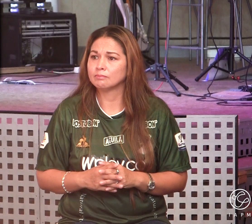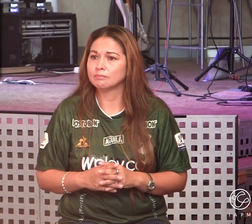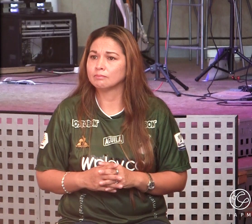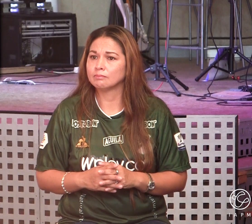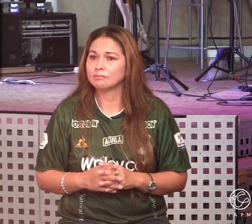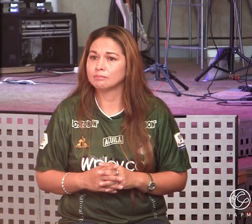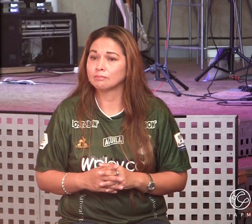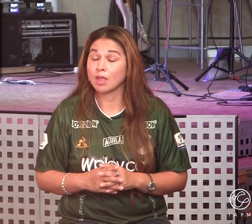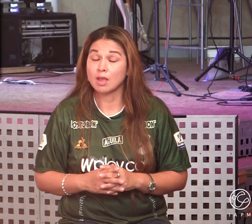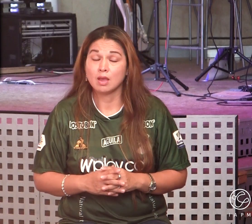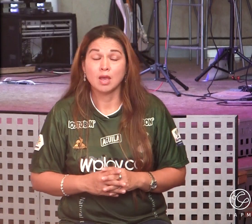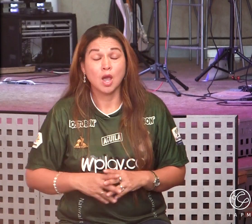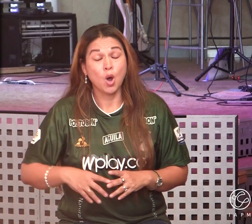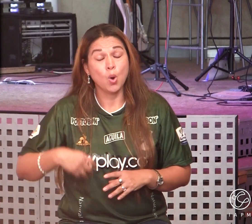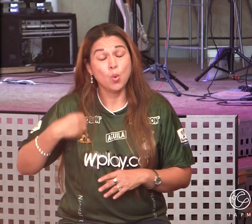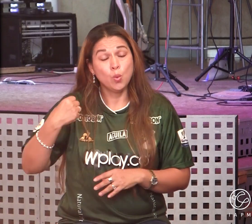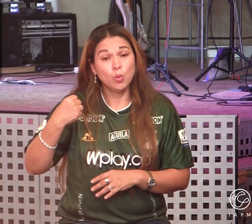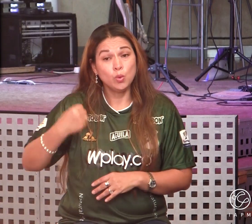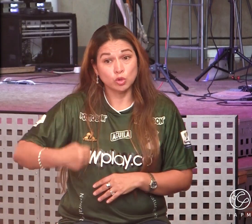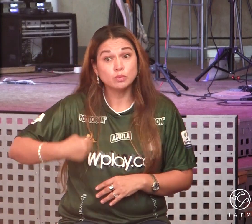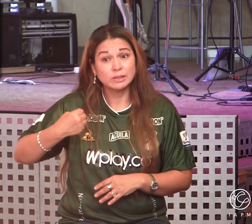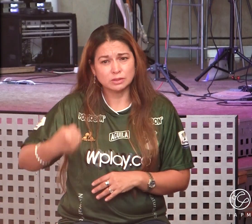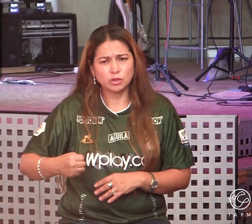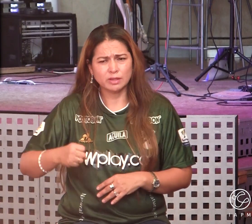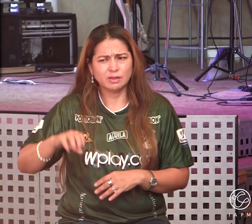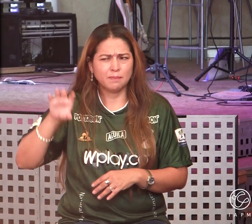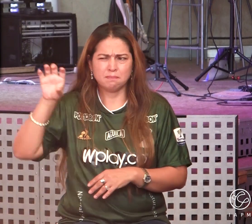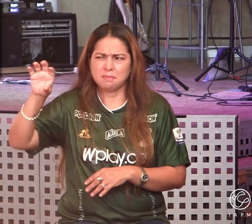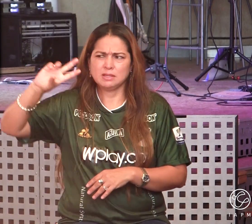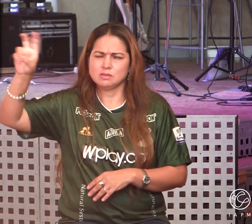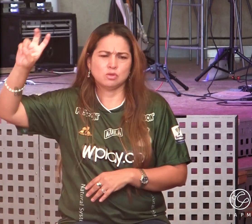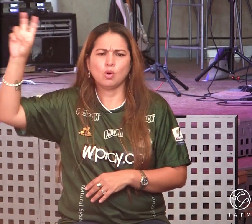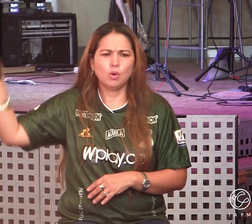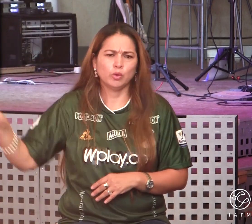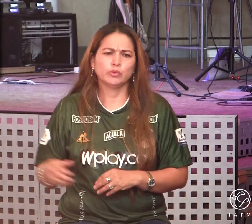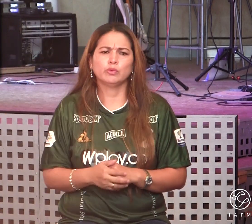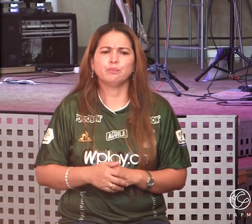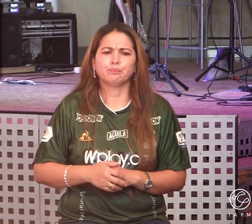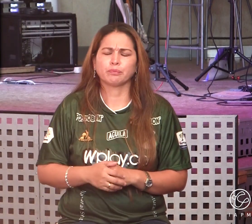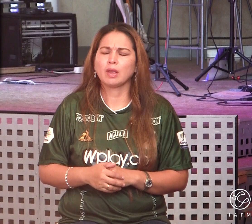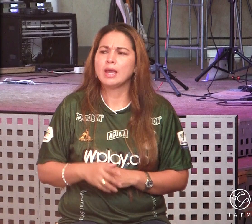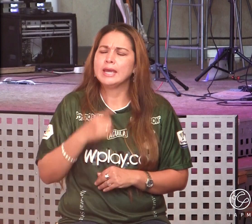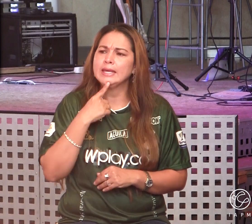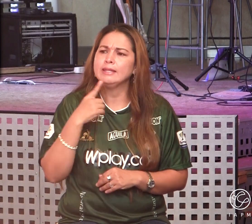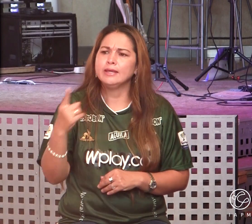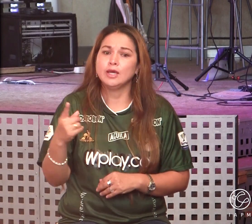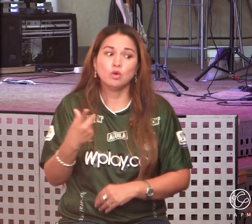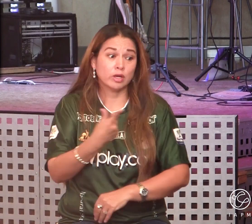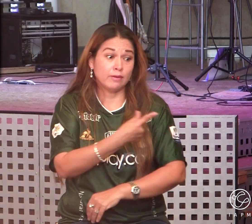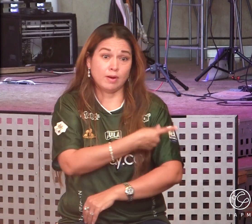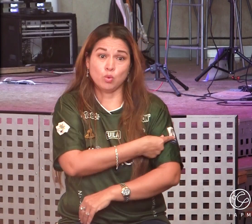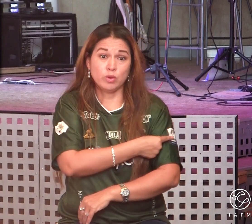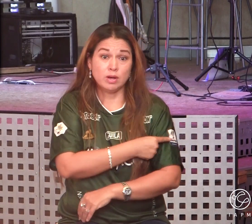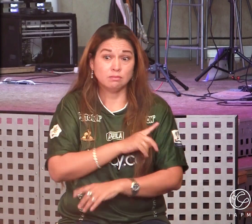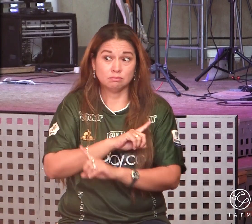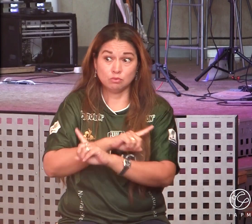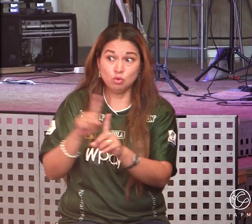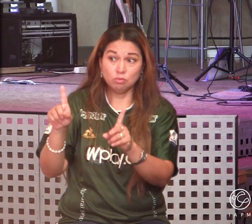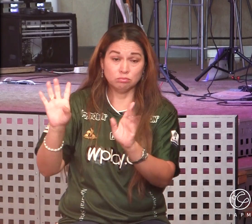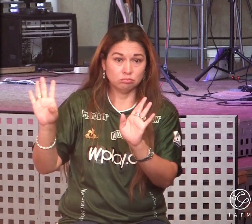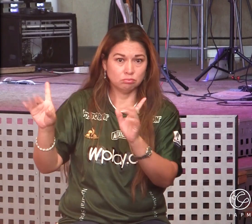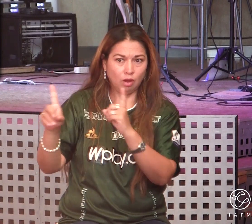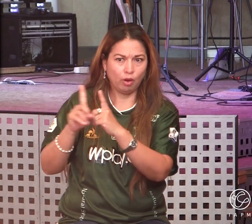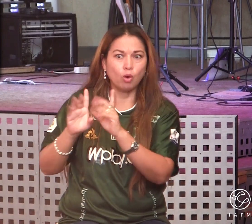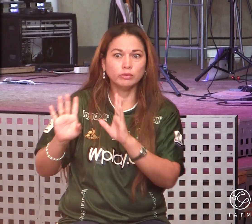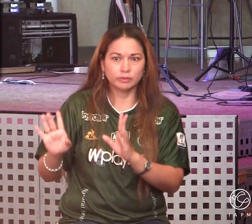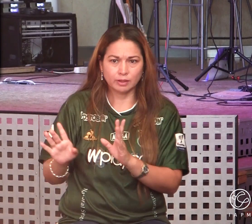vacunación gratuito. Entonces, en algún momento la revelación cambió y Bill Gates de pronto dejó de ser quien era y la vacuna cambió.